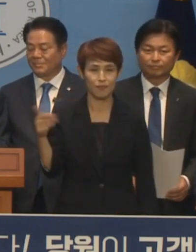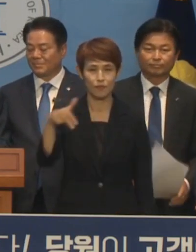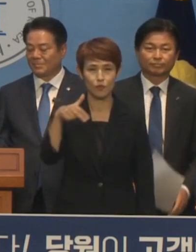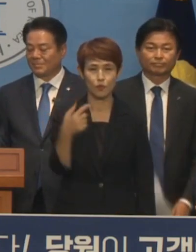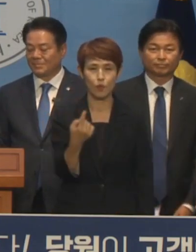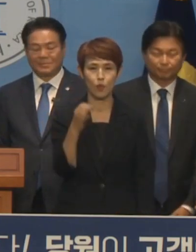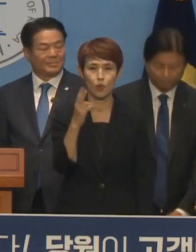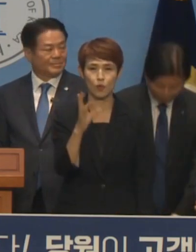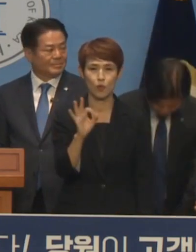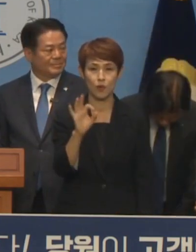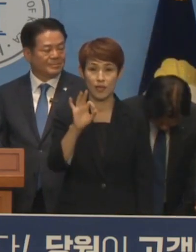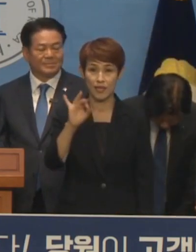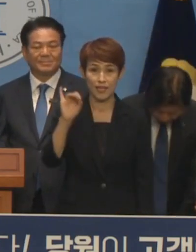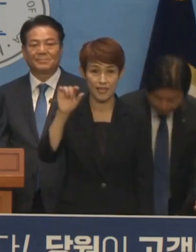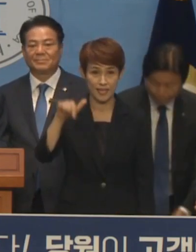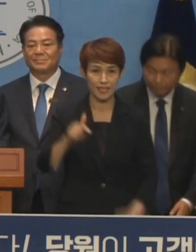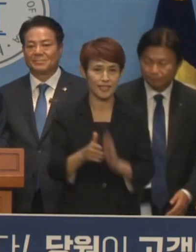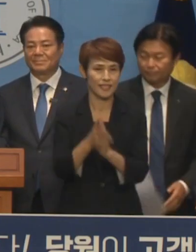조용익 부천시장님,